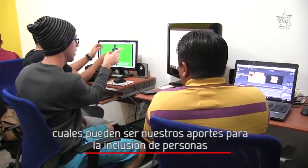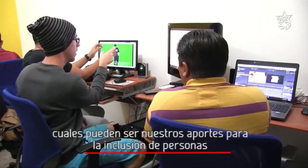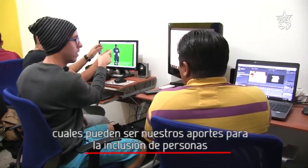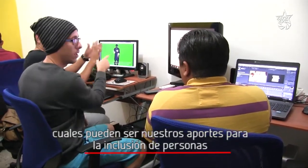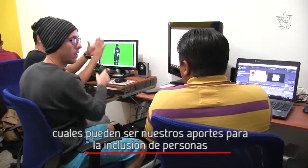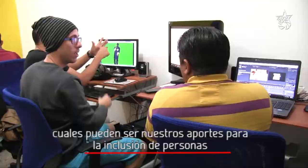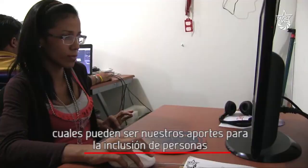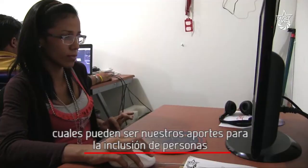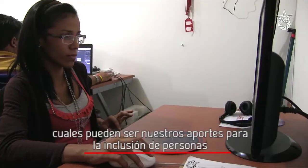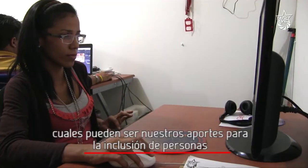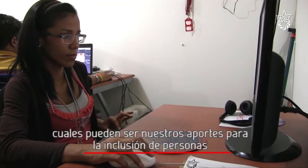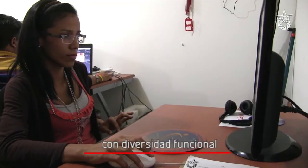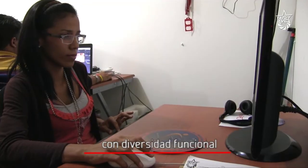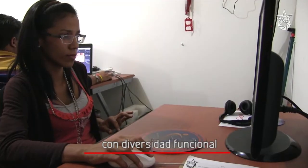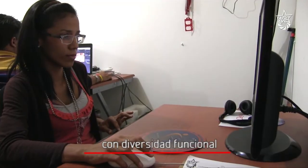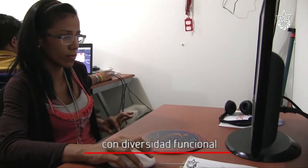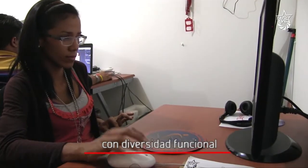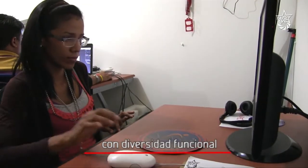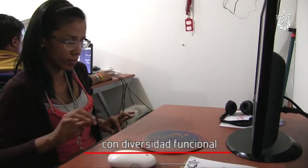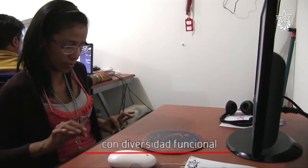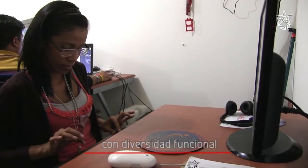inclusión de personas con diversidad funcional.